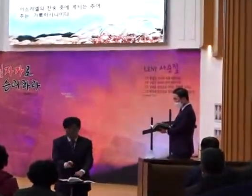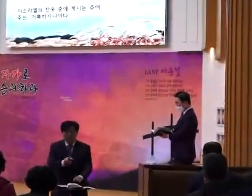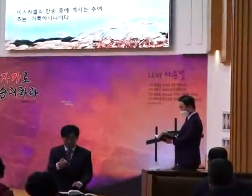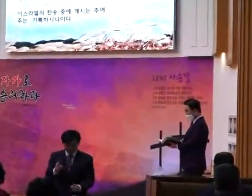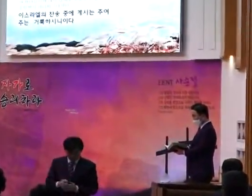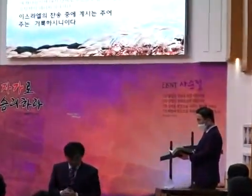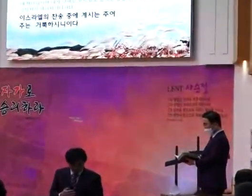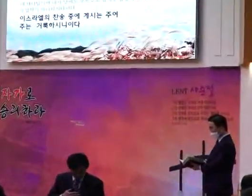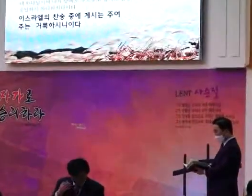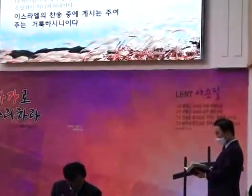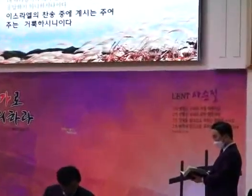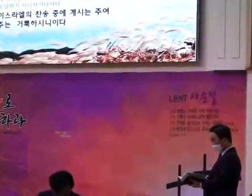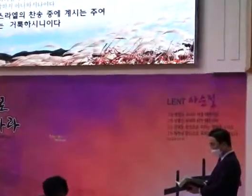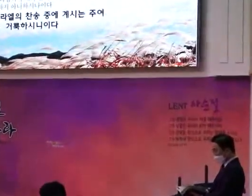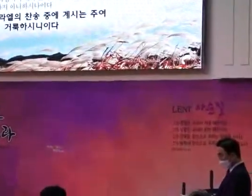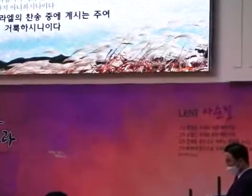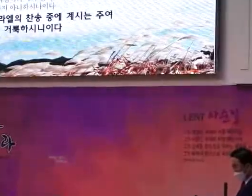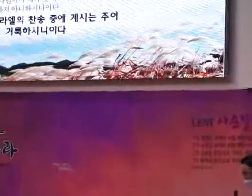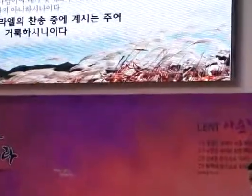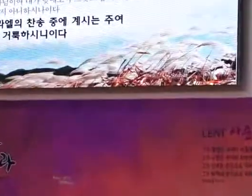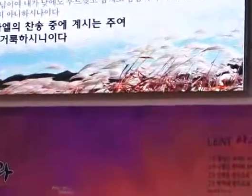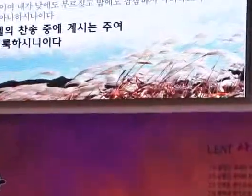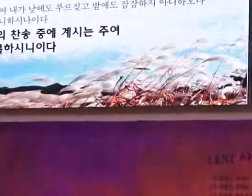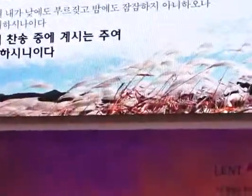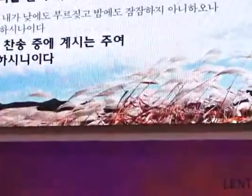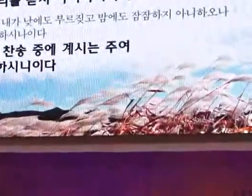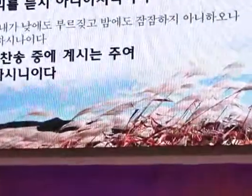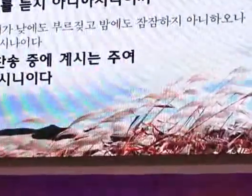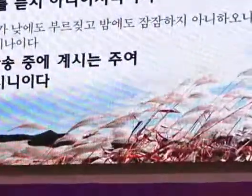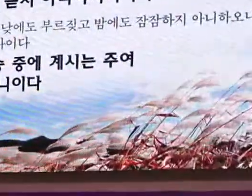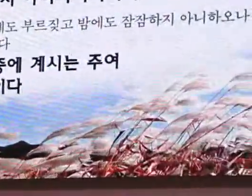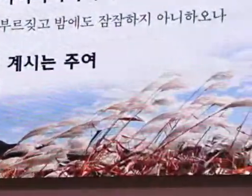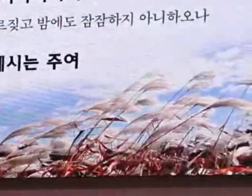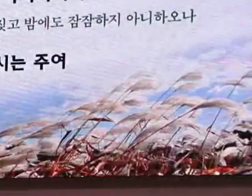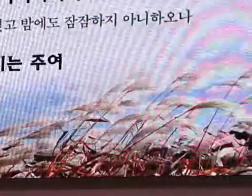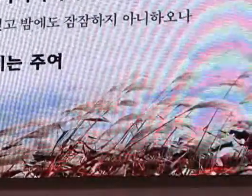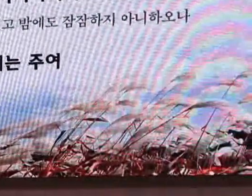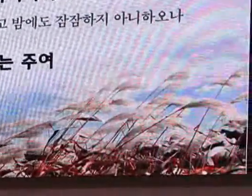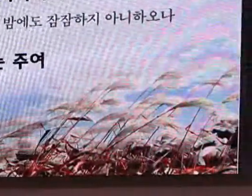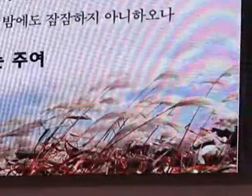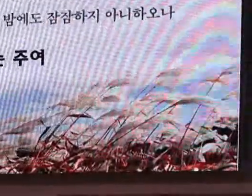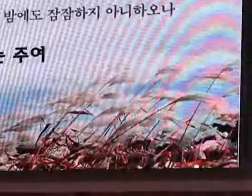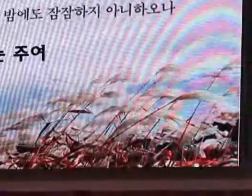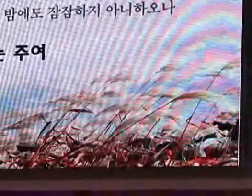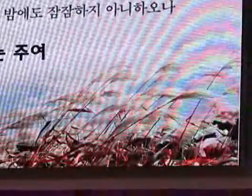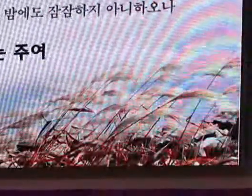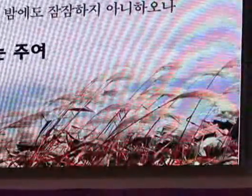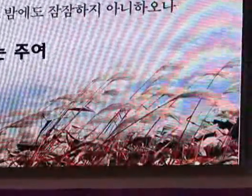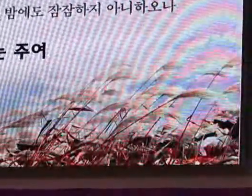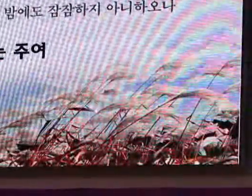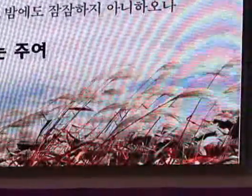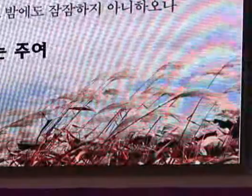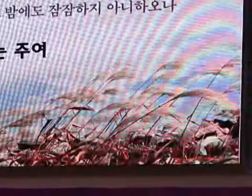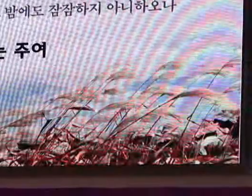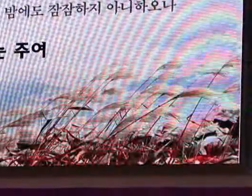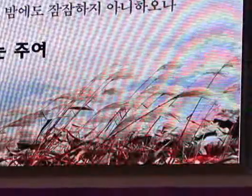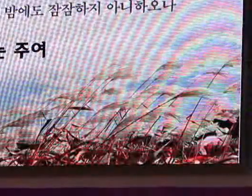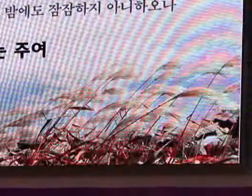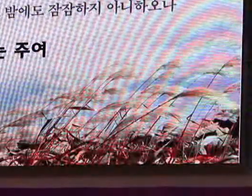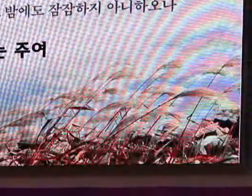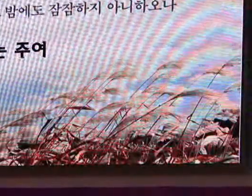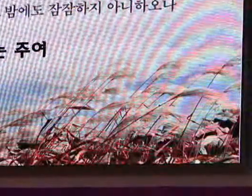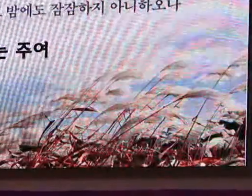내 하나님이여, 내 하나님이여, 어찌 나를 버리셨나이까? 어찌 나를 멀리하여 걱정하게 하시며